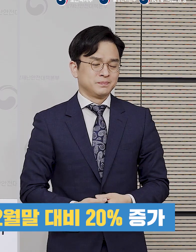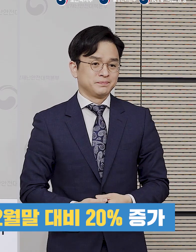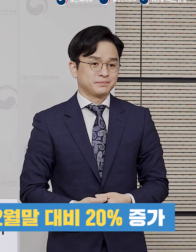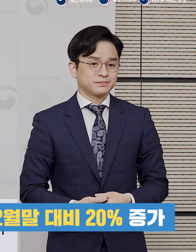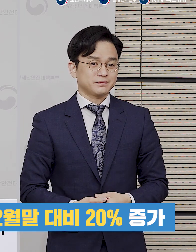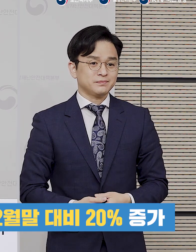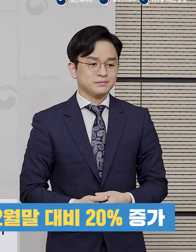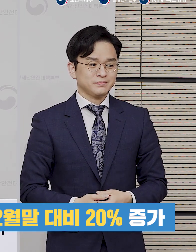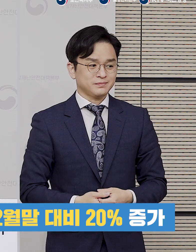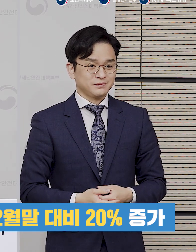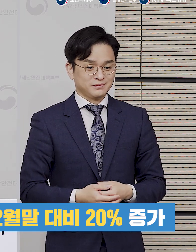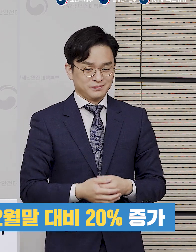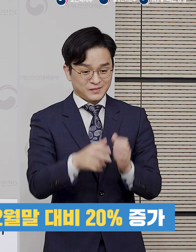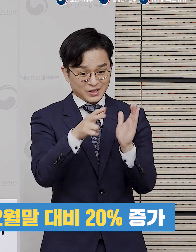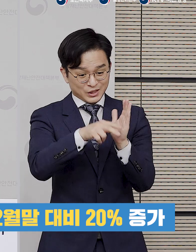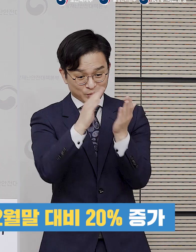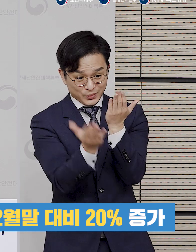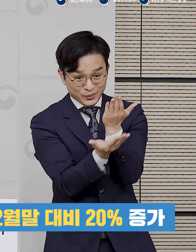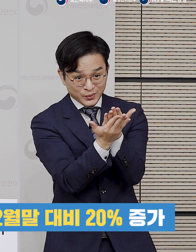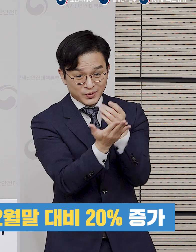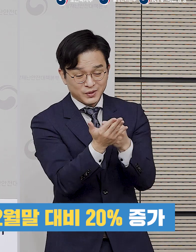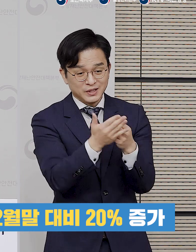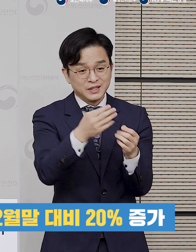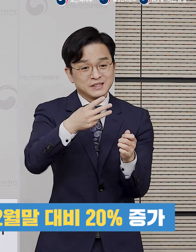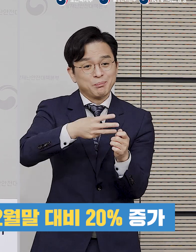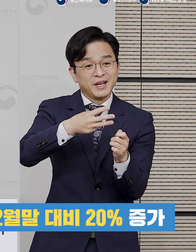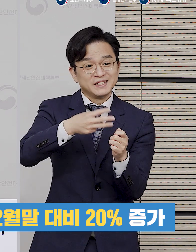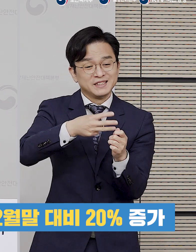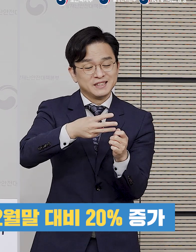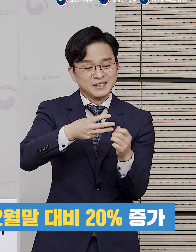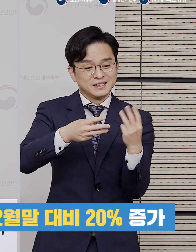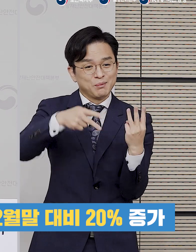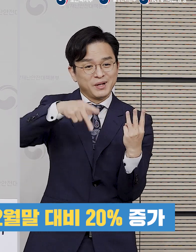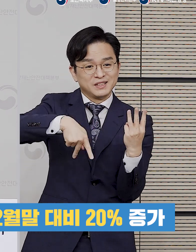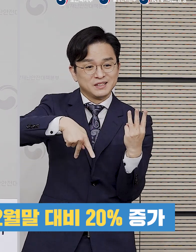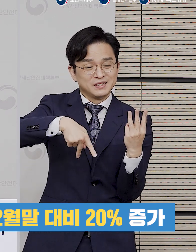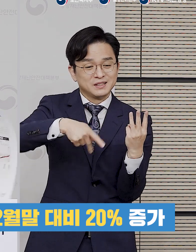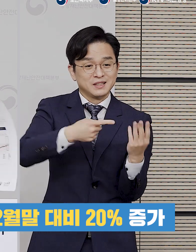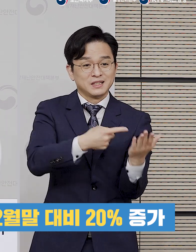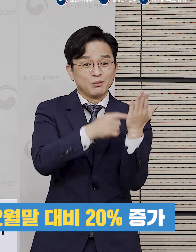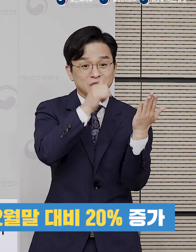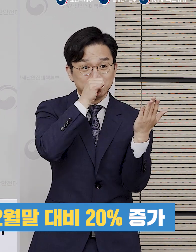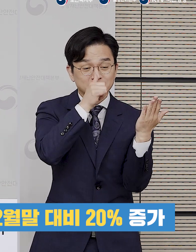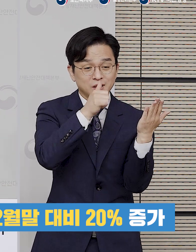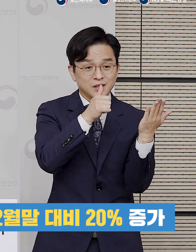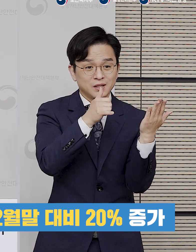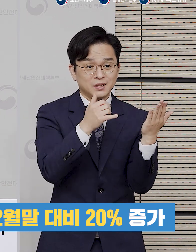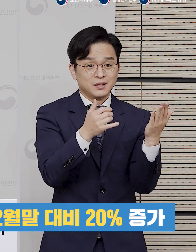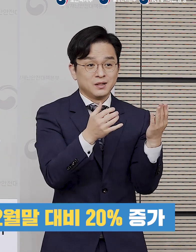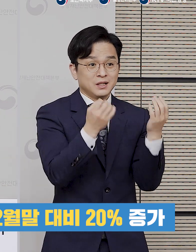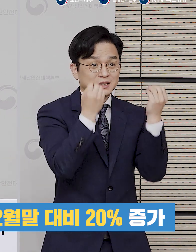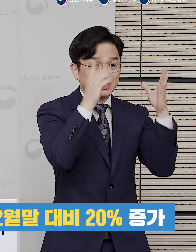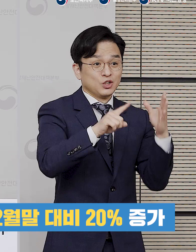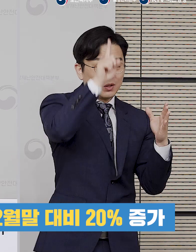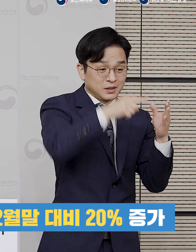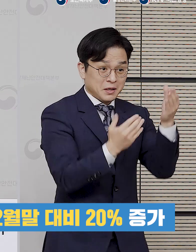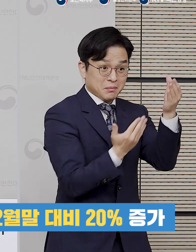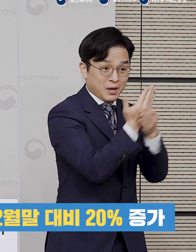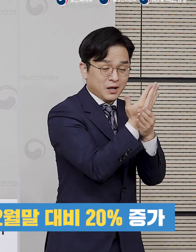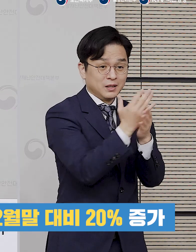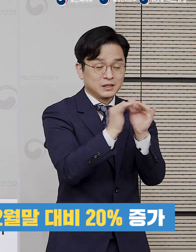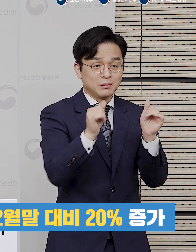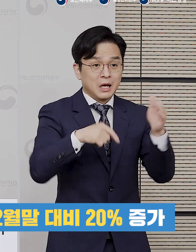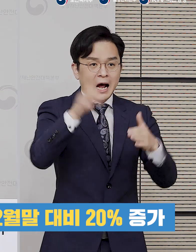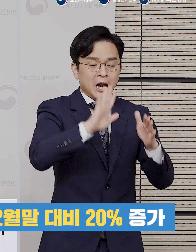증가한 결과가 나타나고 있습니다. 보도자료 3페이지에 이 화면을 담았습니다만 그래프를